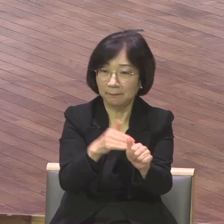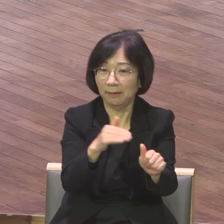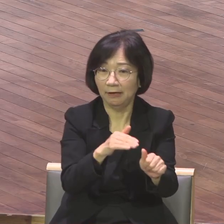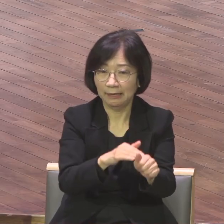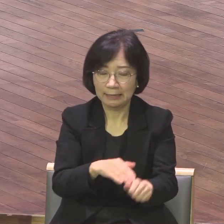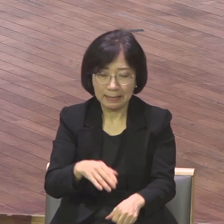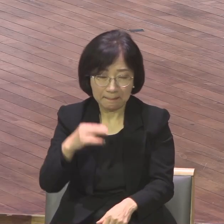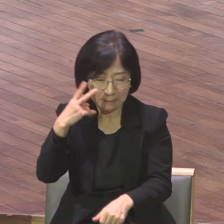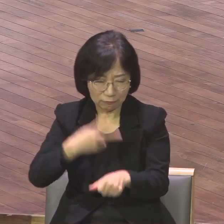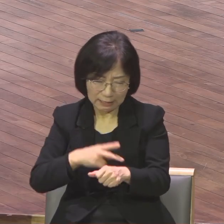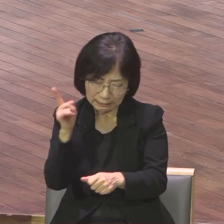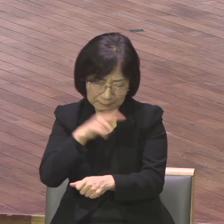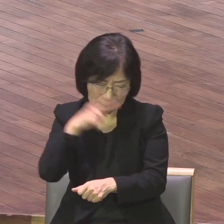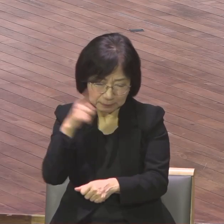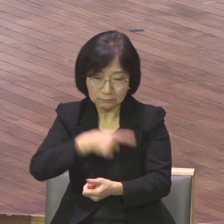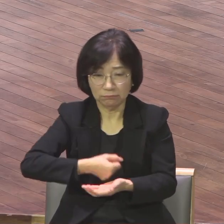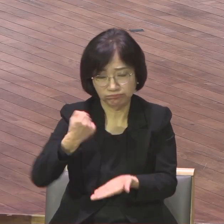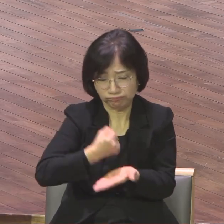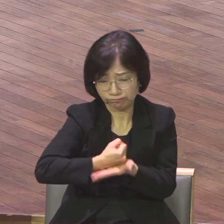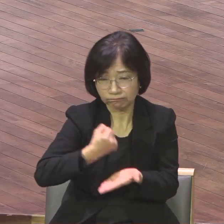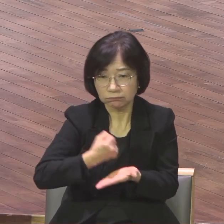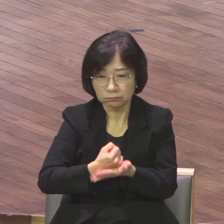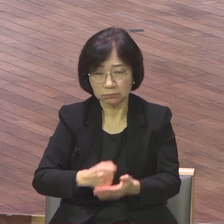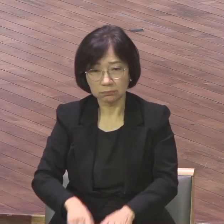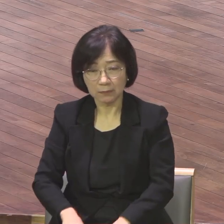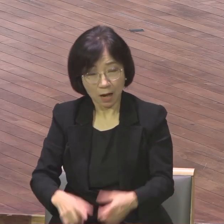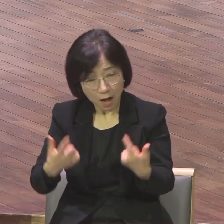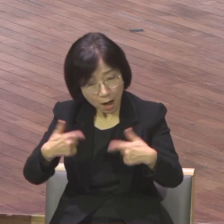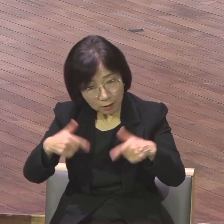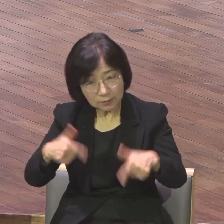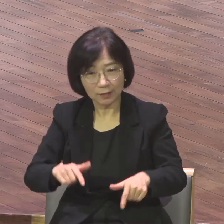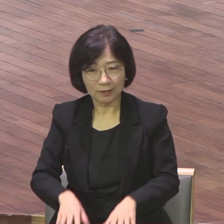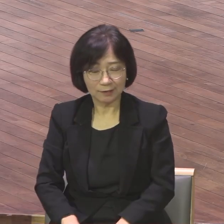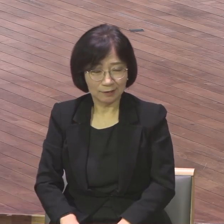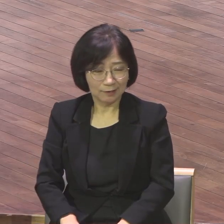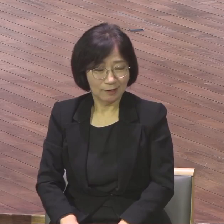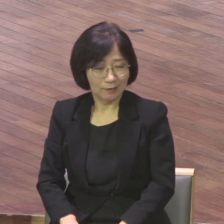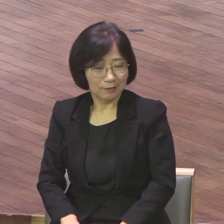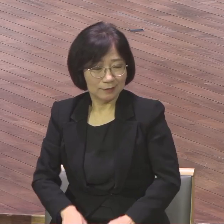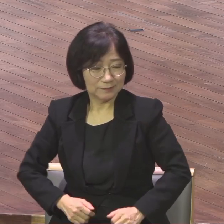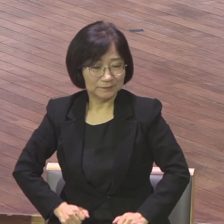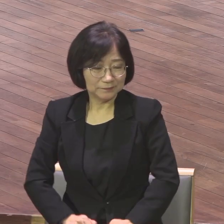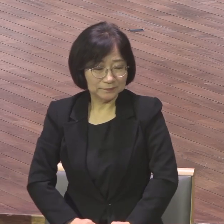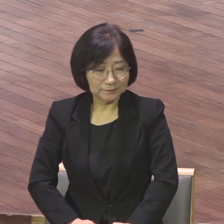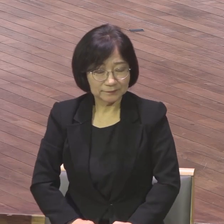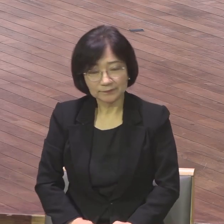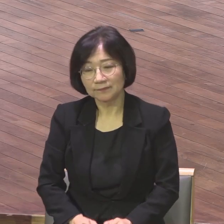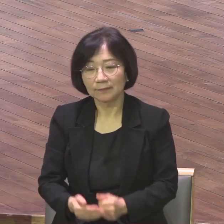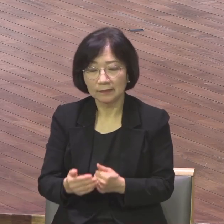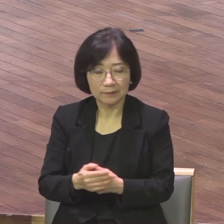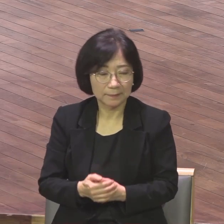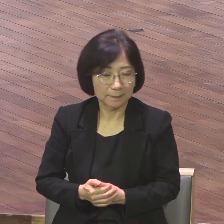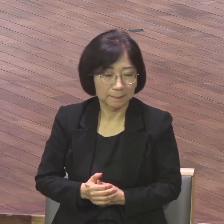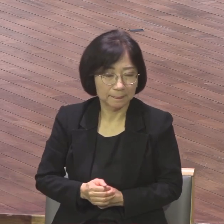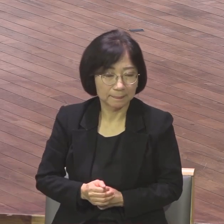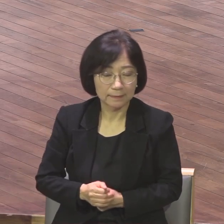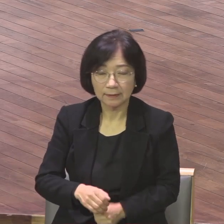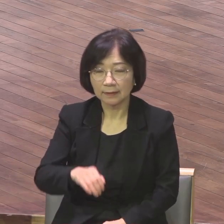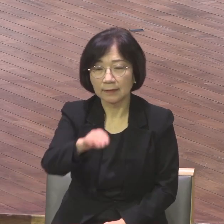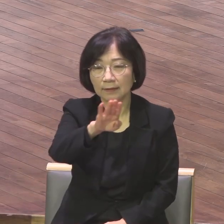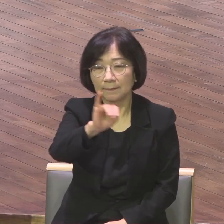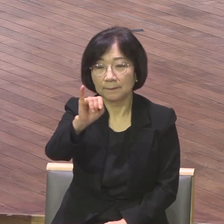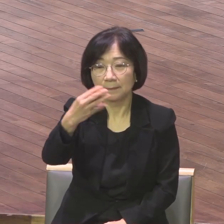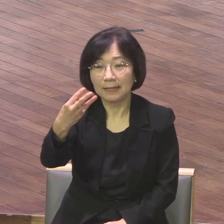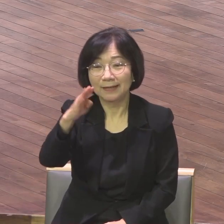언급을 하죠. 빌립보가 바로 데살로니가 오기 직전에 있었던 사역지잖아요. 이 빌립보에서 바울은